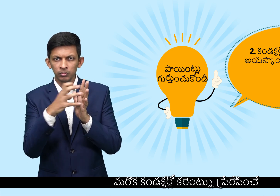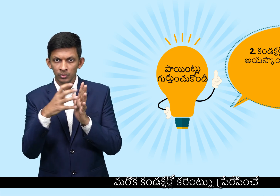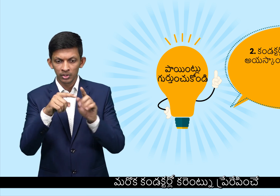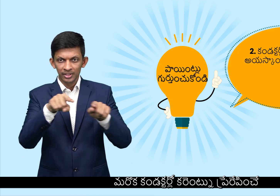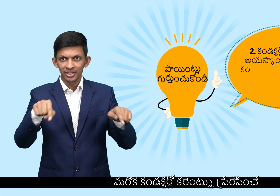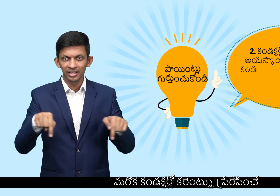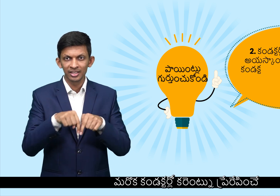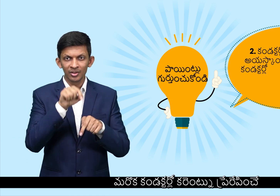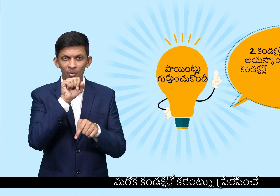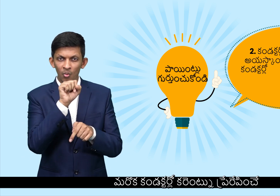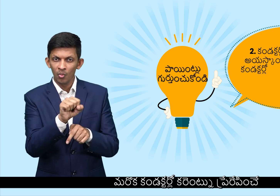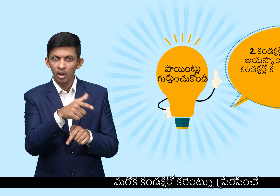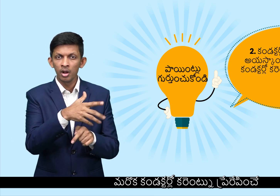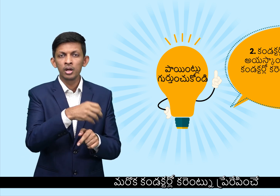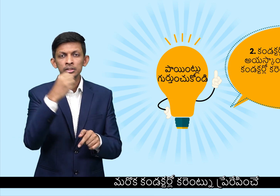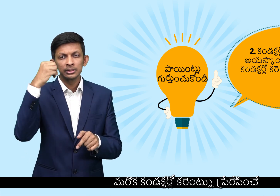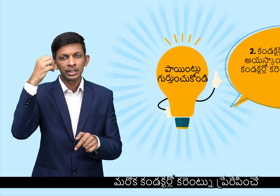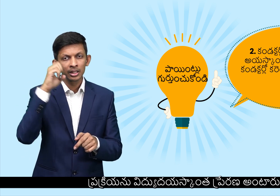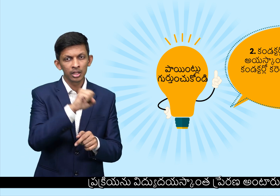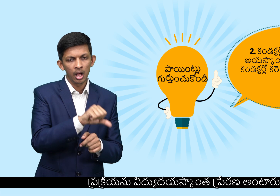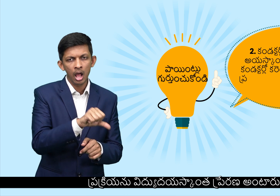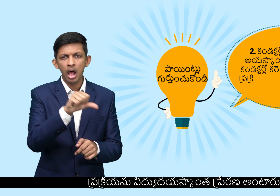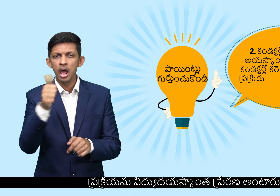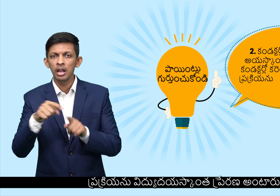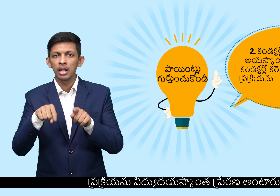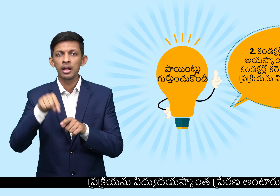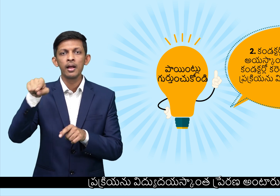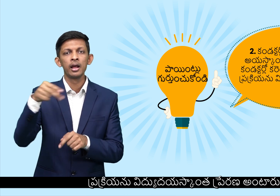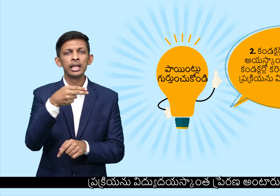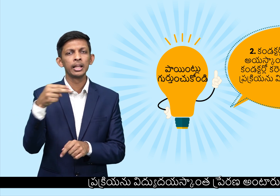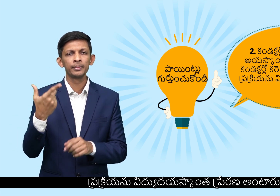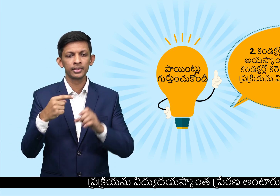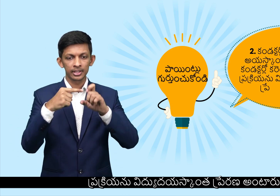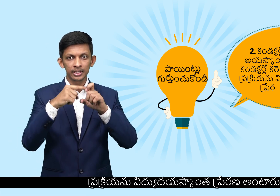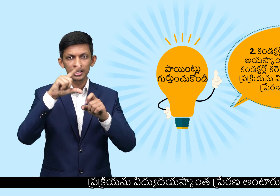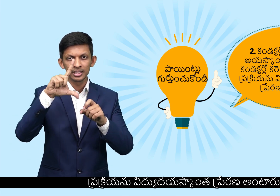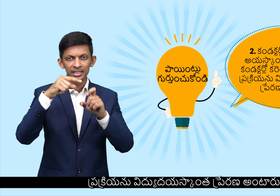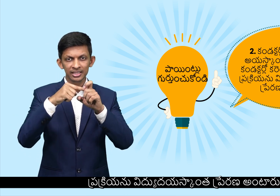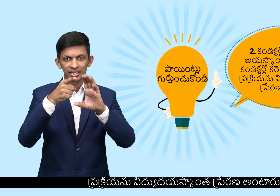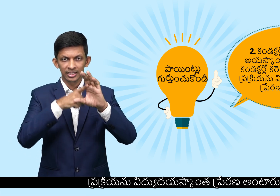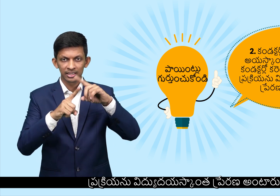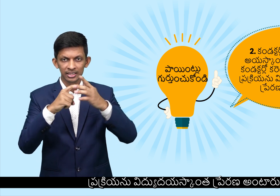మరొక కండక్టర్లో కరెంటును ప్రేరేపించే ప్రక్రియను విద్యుదయస్కాంత ప్రేరణ అంటారు.